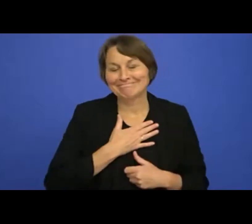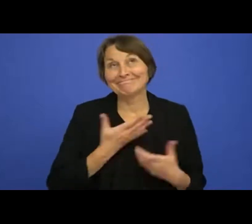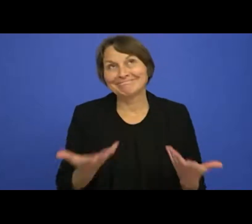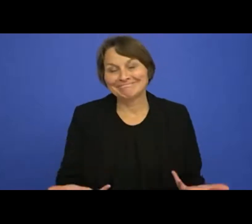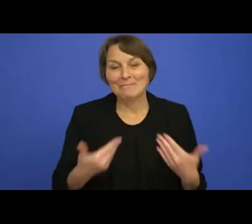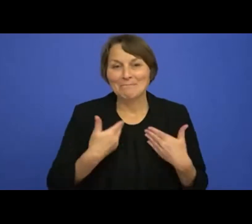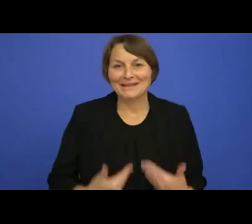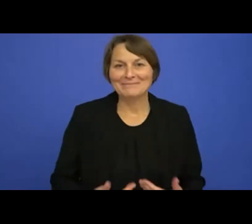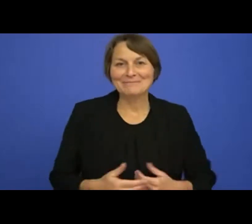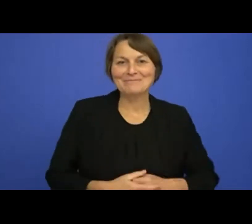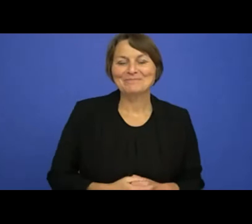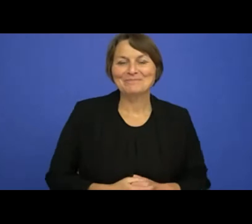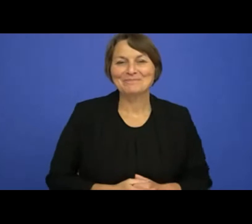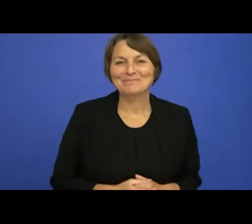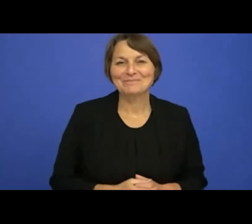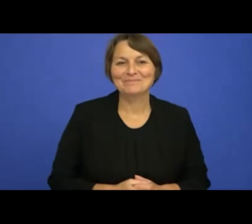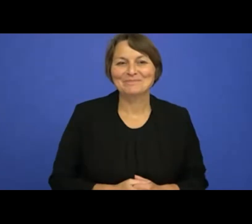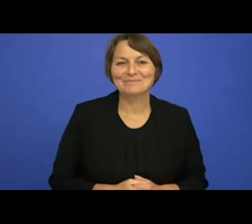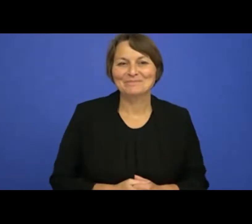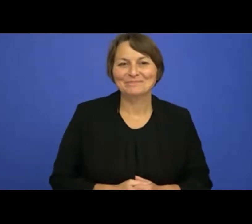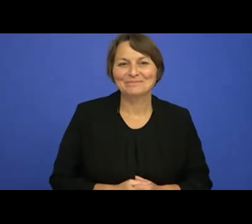Ah, il fallait que ça tombe sur moi, il fallait que ça m'arrive.